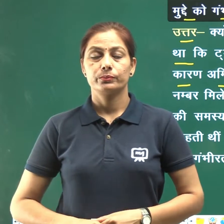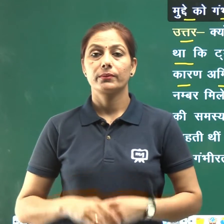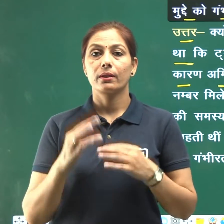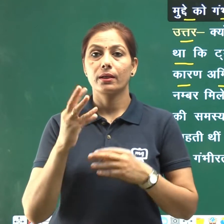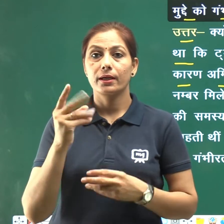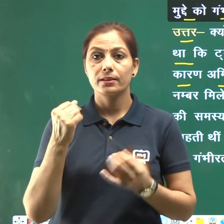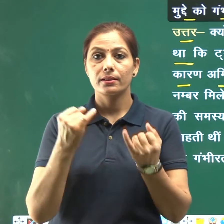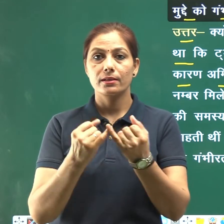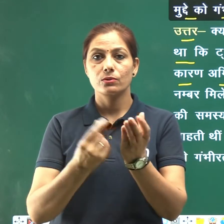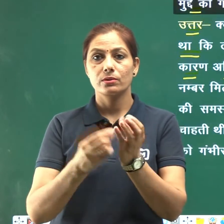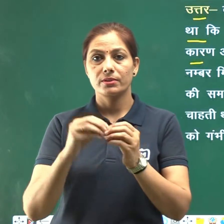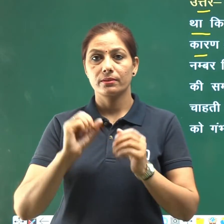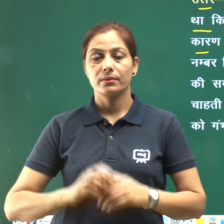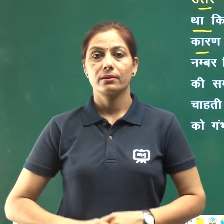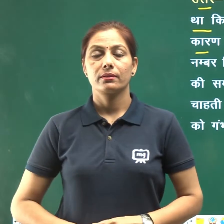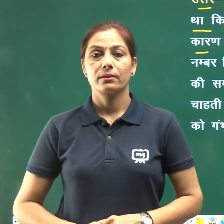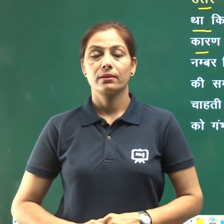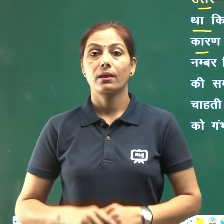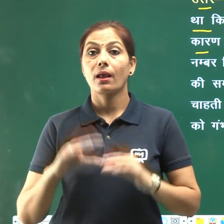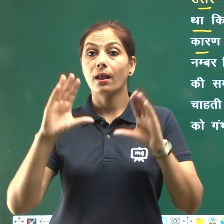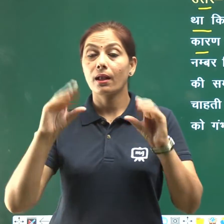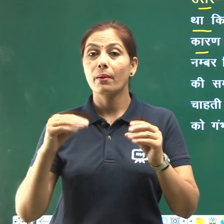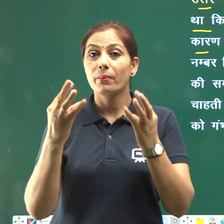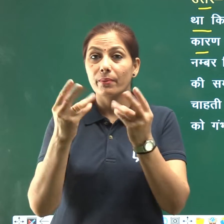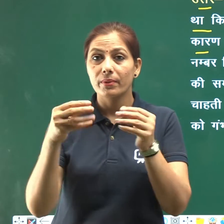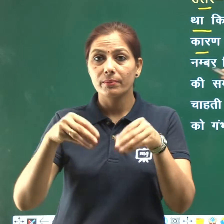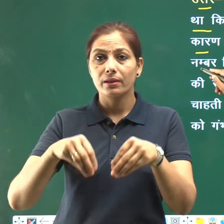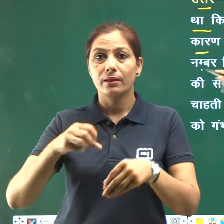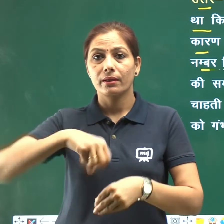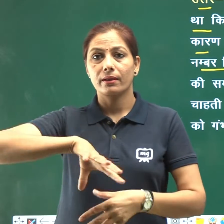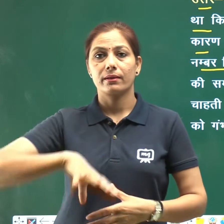गणित में कम नंबर मिले हैं